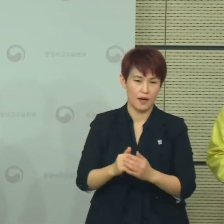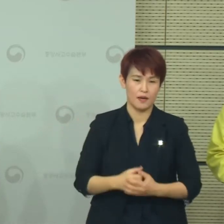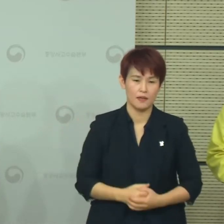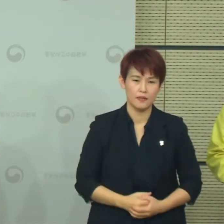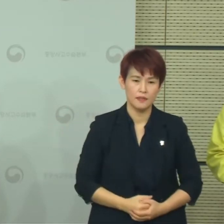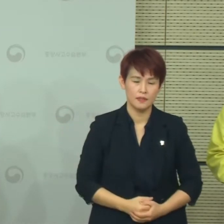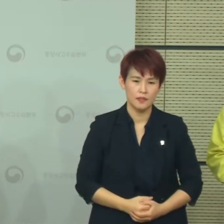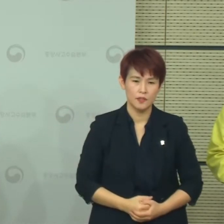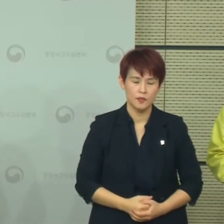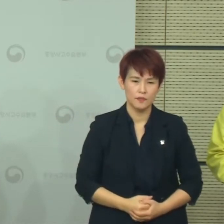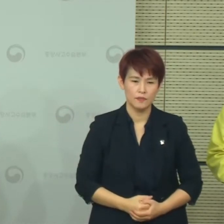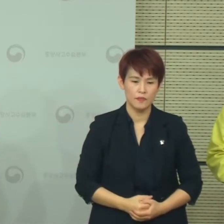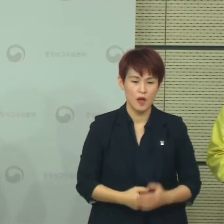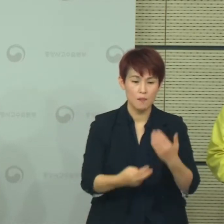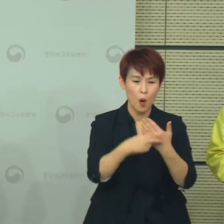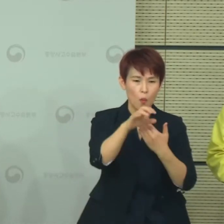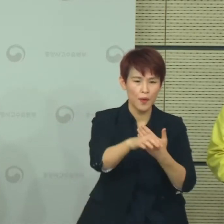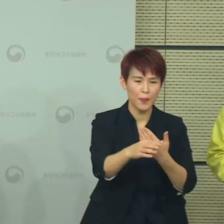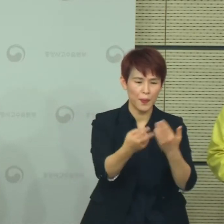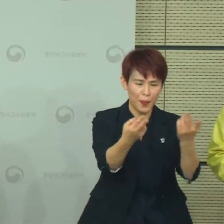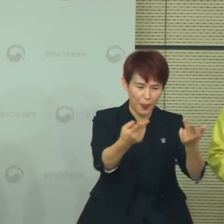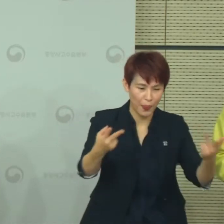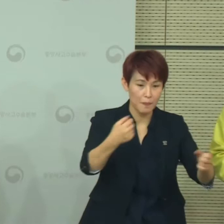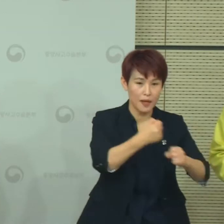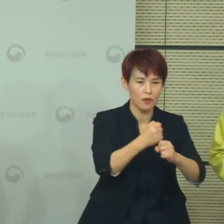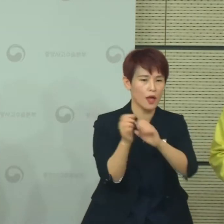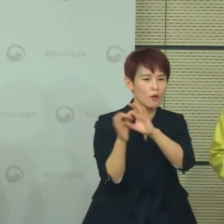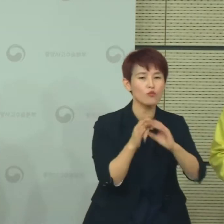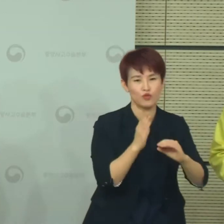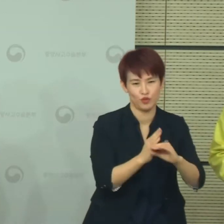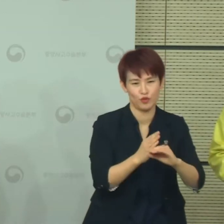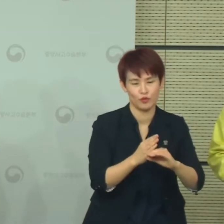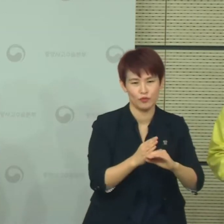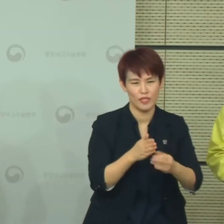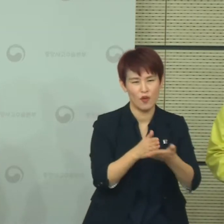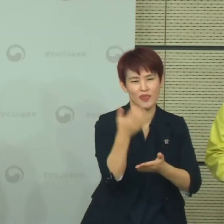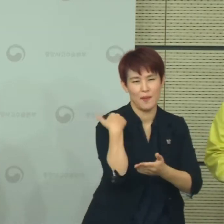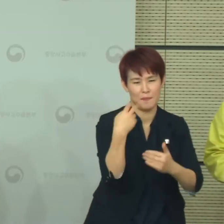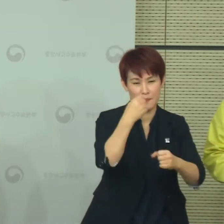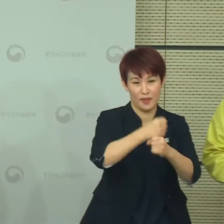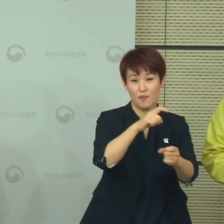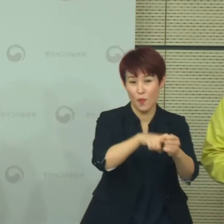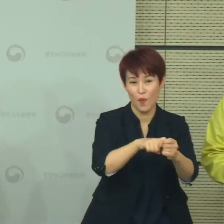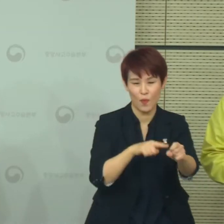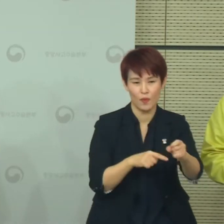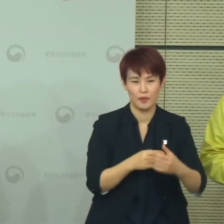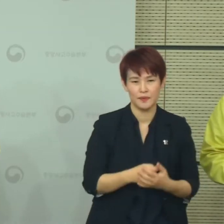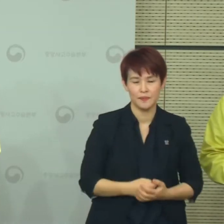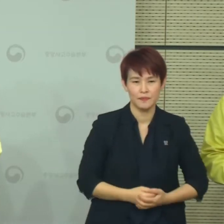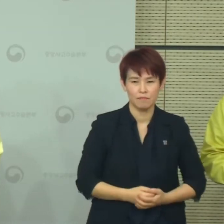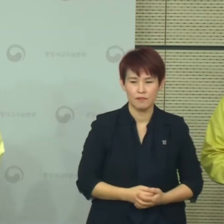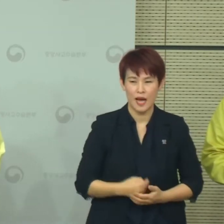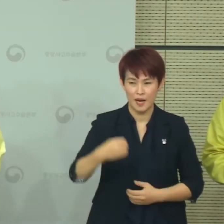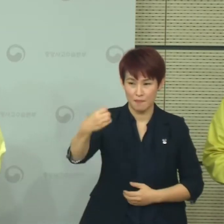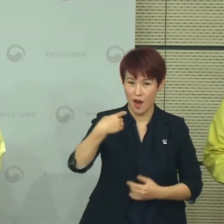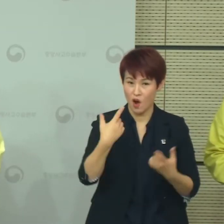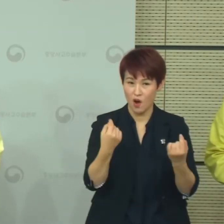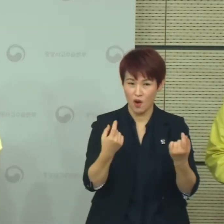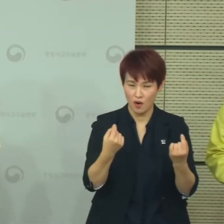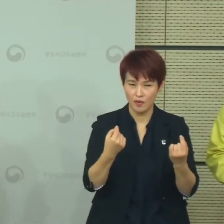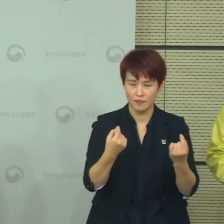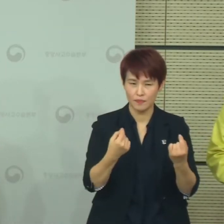함으로써 병원을 비우는 조치는 계속 진행되고 있습니다. 다만 이 경우에 있어서도 지적하셨던 바와